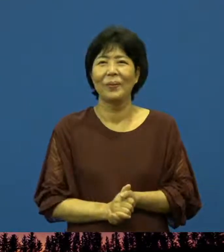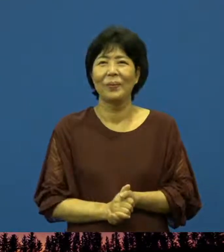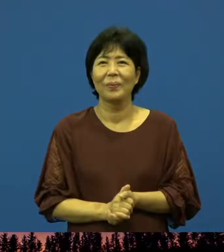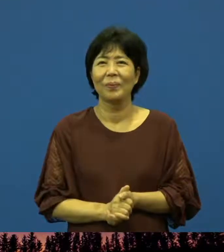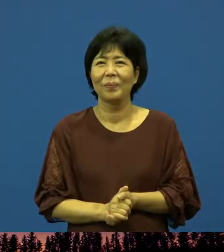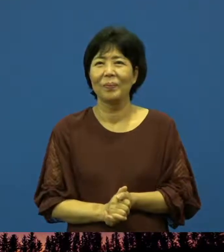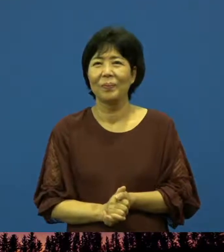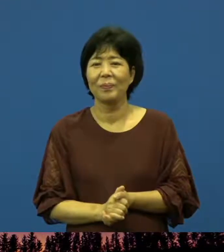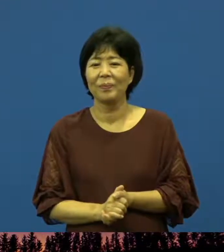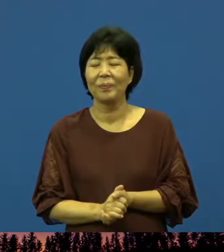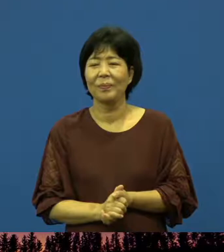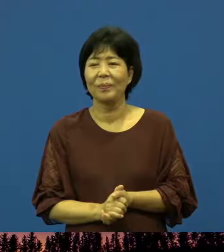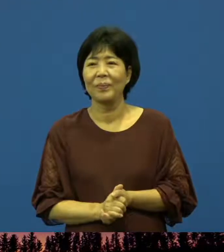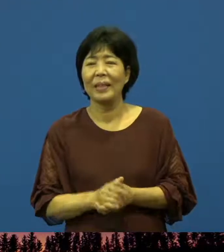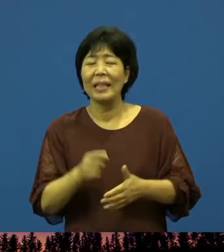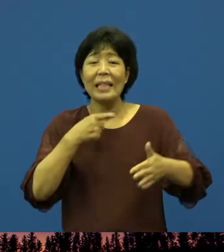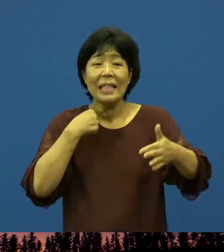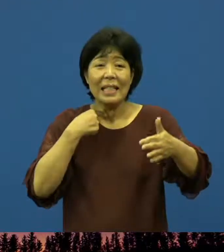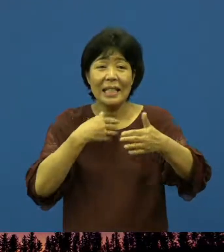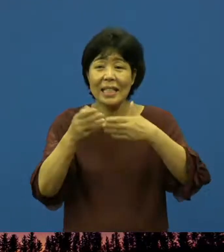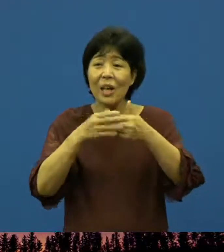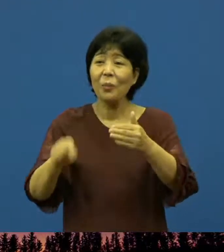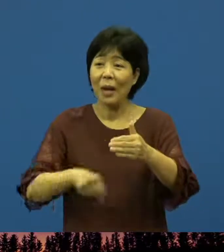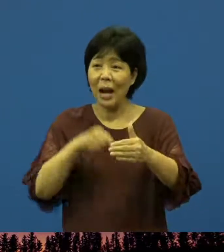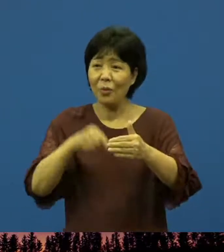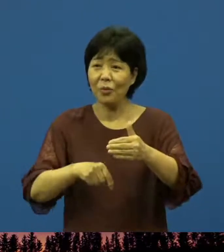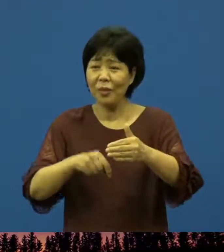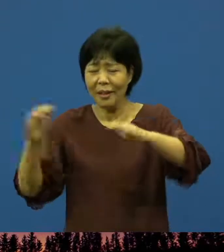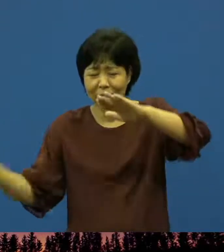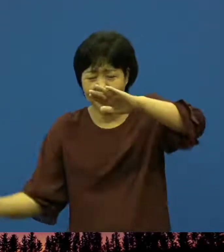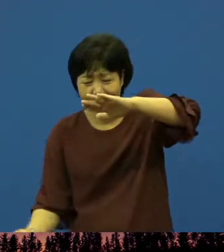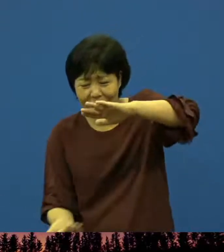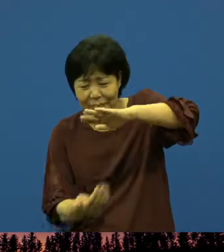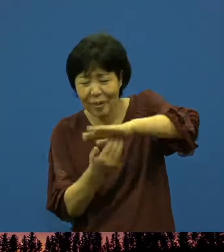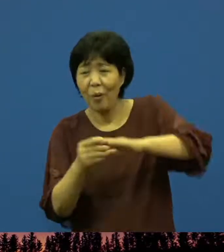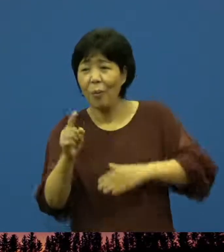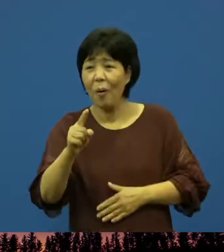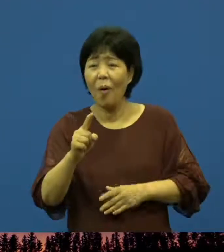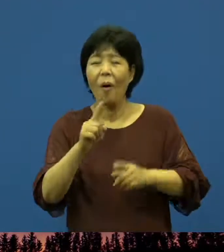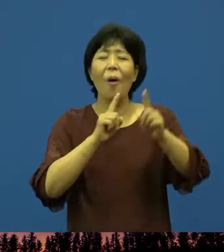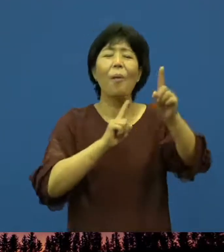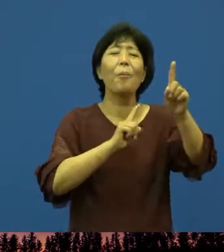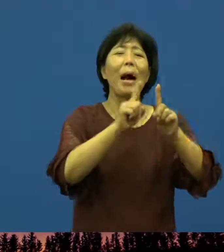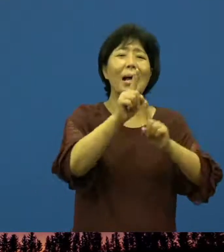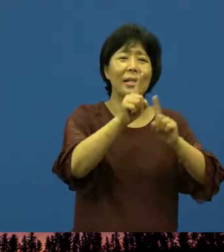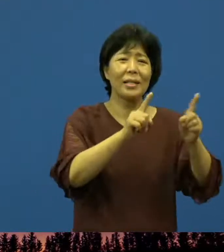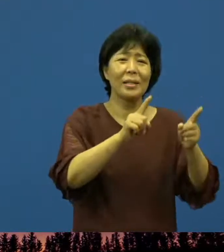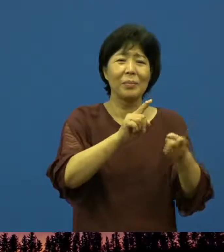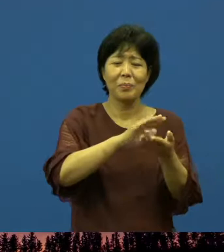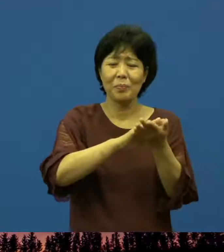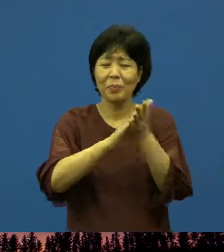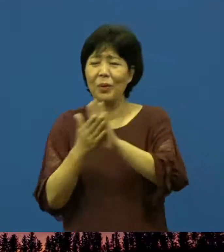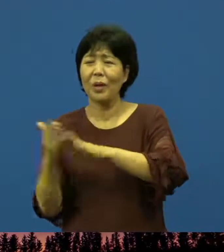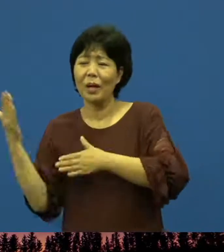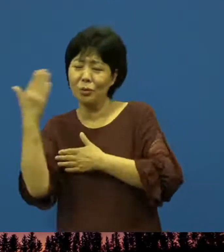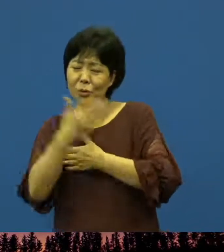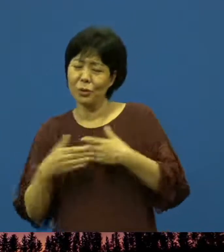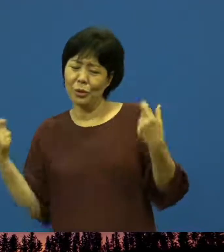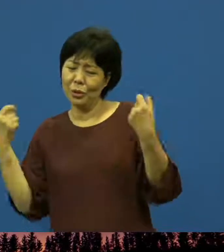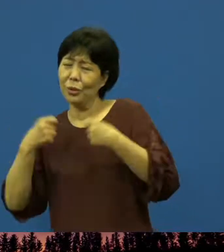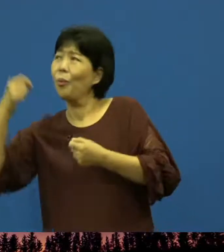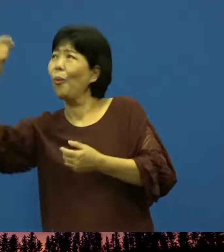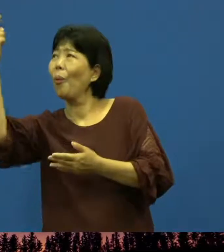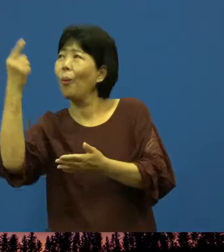여러분, 체험 중에 체험은 무엇입니까? 체험의 분수령은 말씀이 육신이 되신 그리스도를 만나는